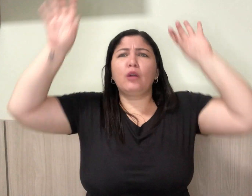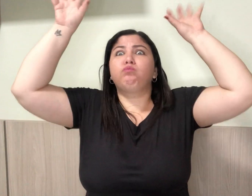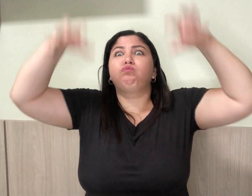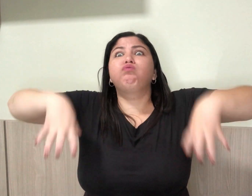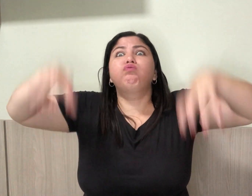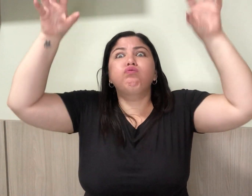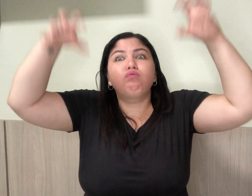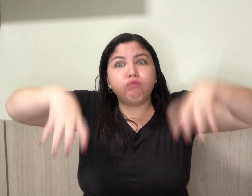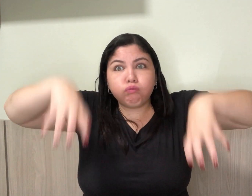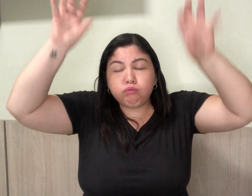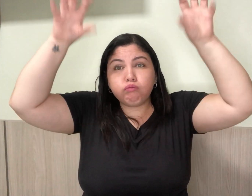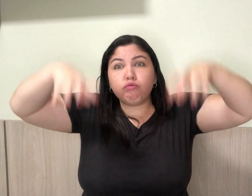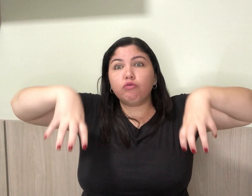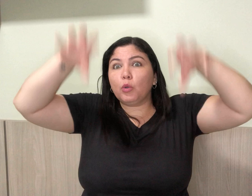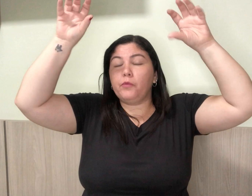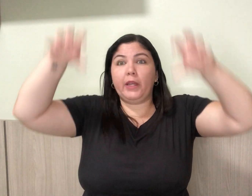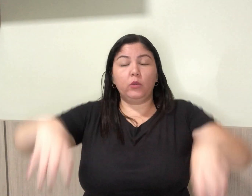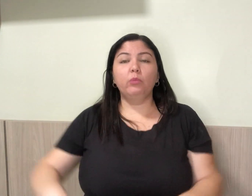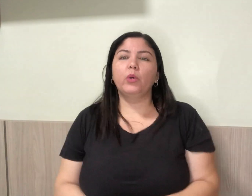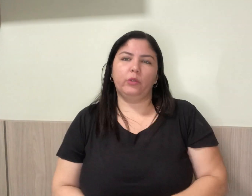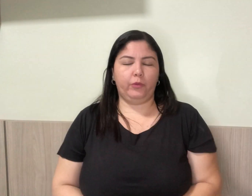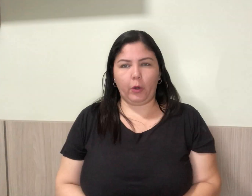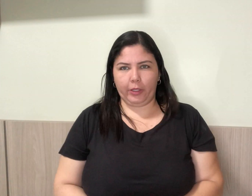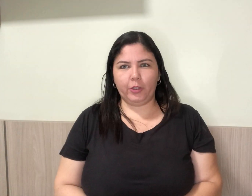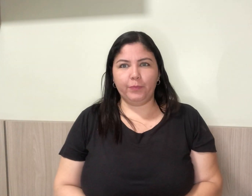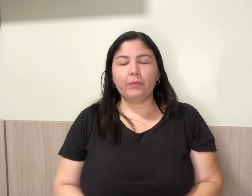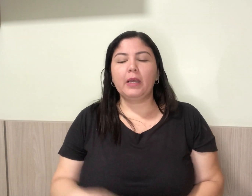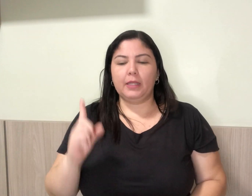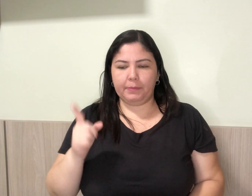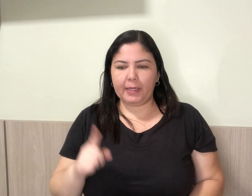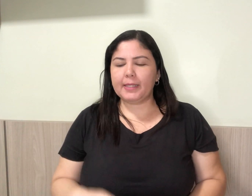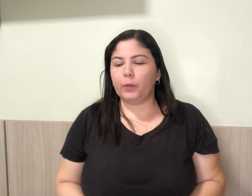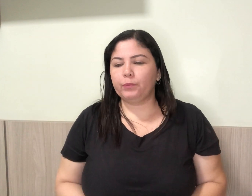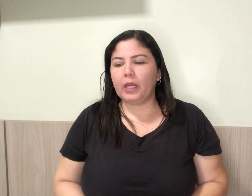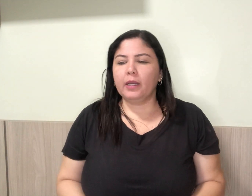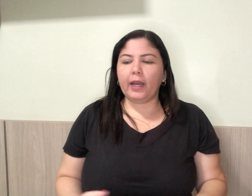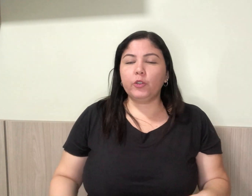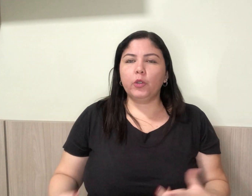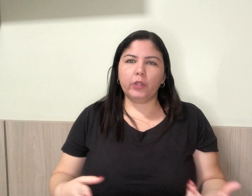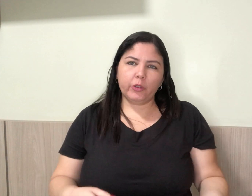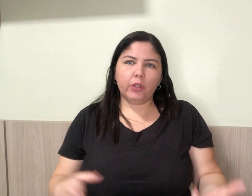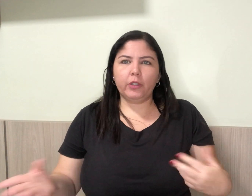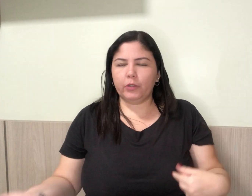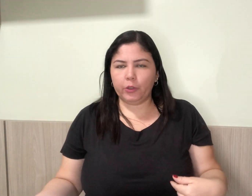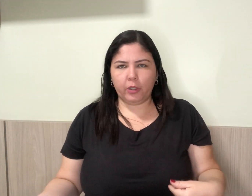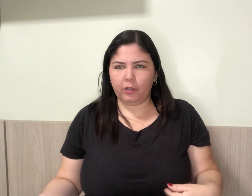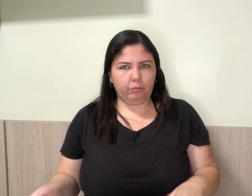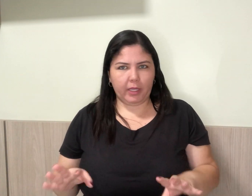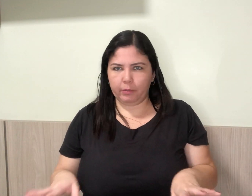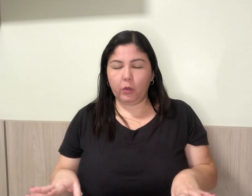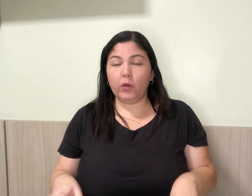fora, chovendo muito forte. Expressão. Cachorro, cachorrinho, cachorrão. Mesma coisa.